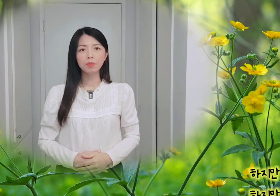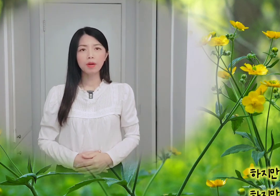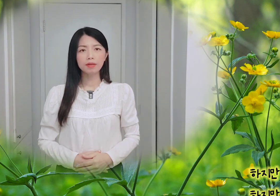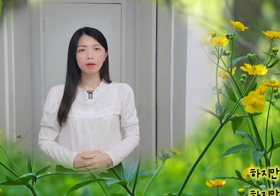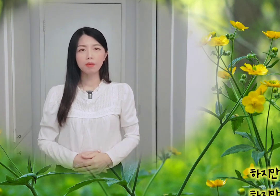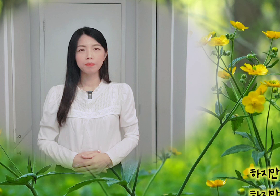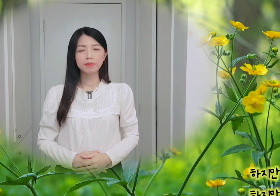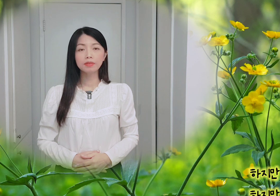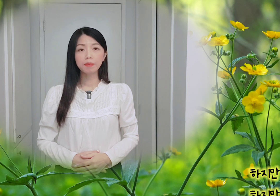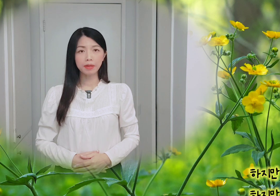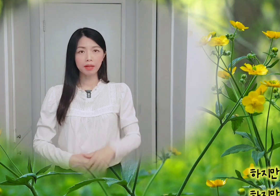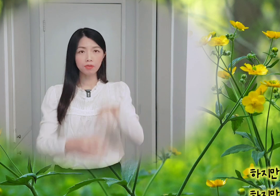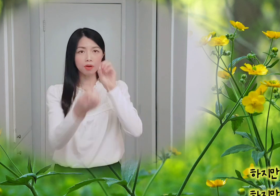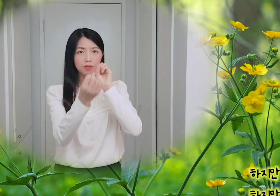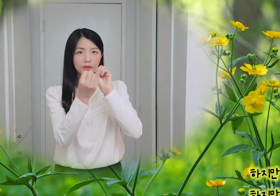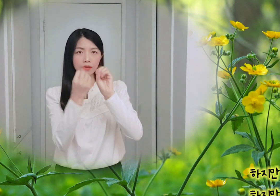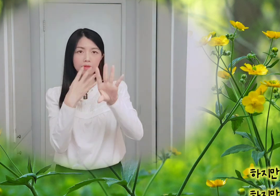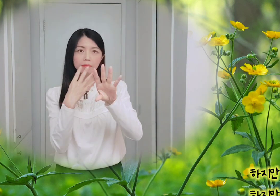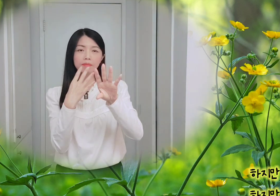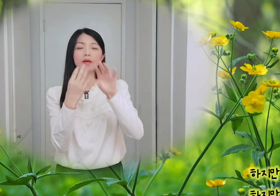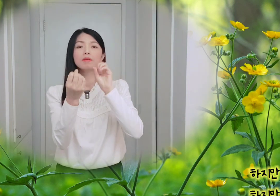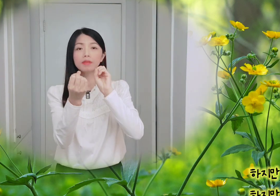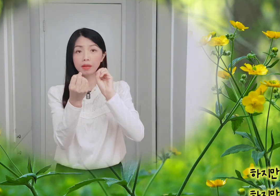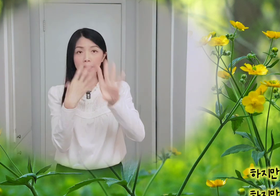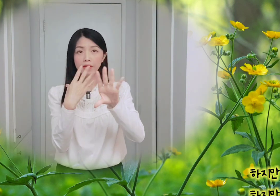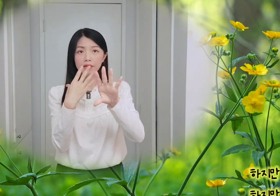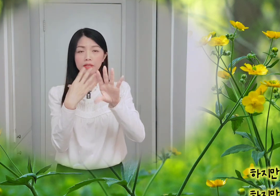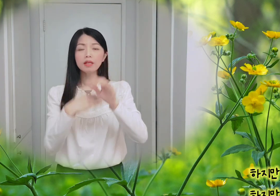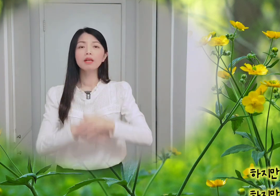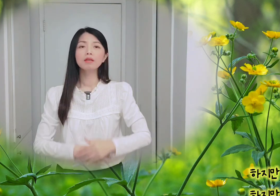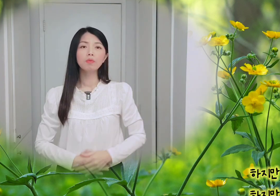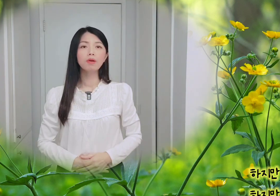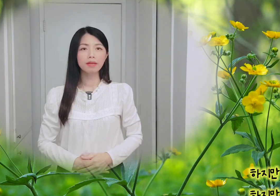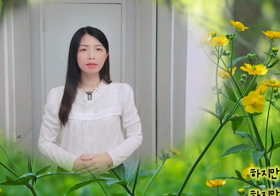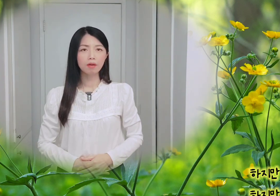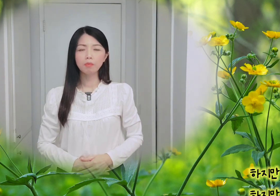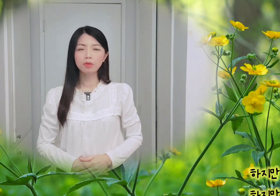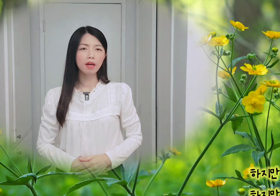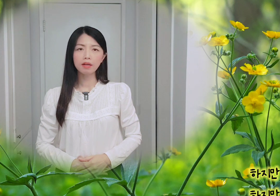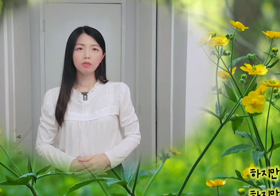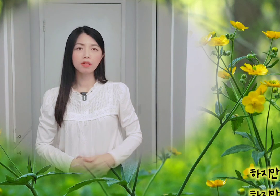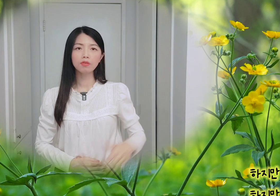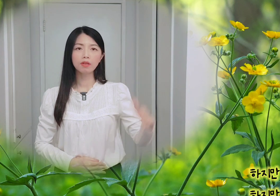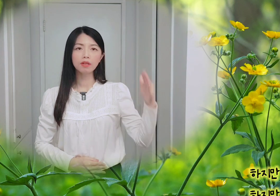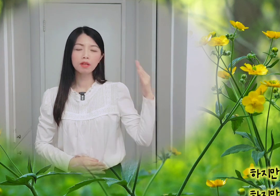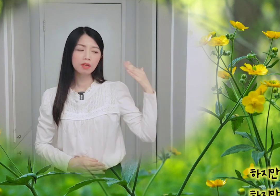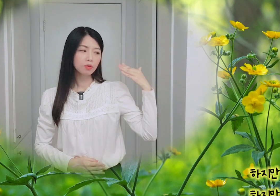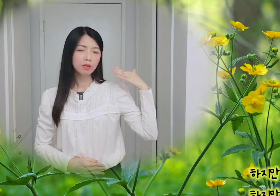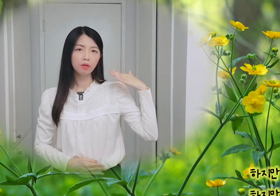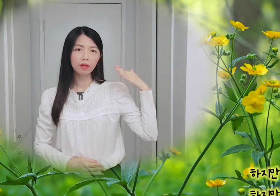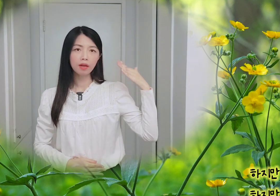말해야 할지 몰랐어. 응답하다 수어. 대답해야 될지 몰랐어. 모르다 이런 뜻의